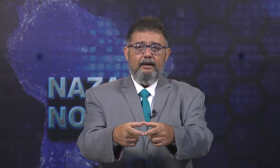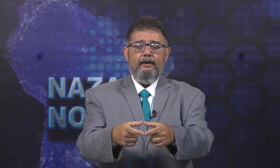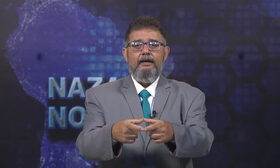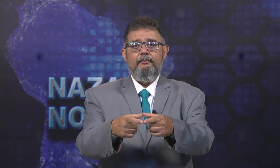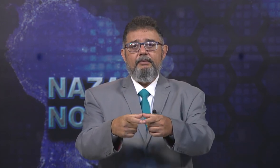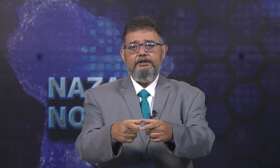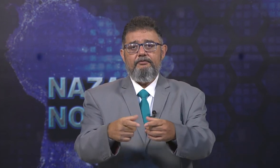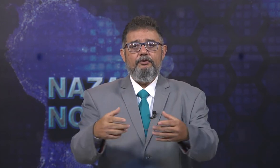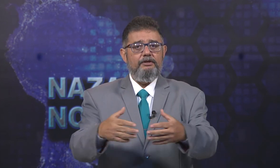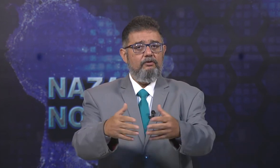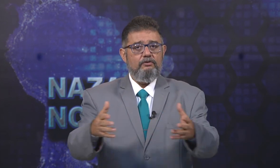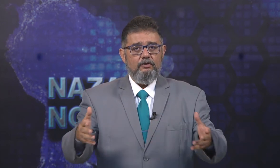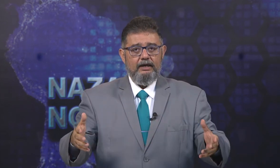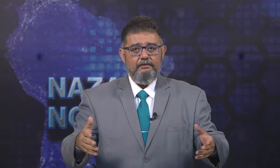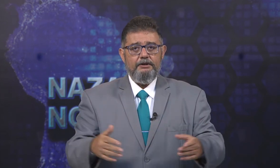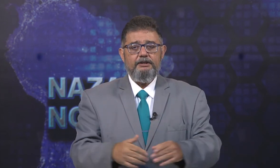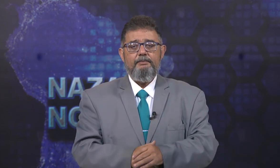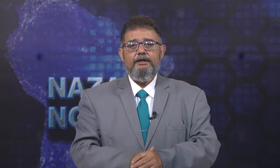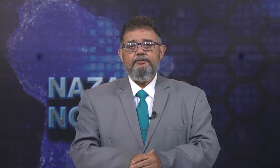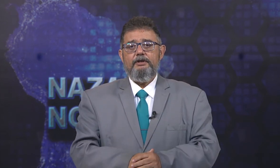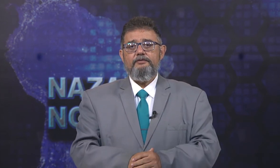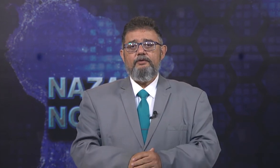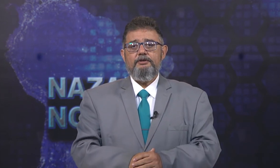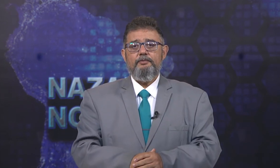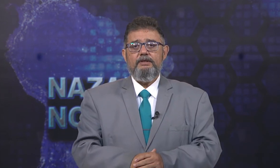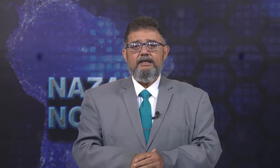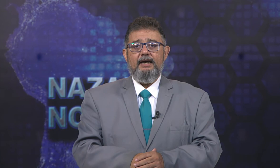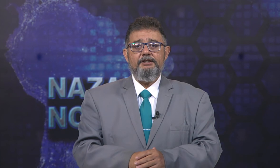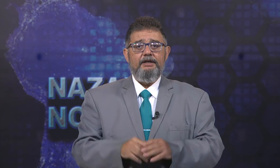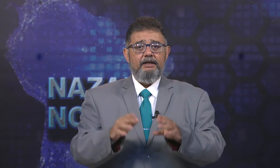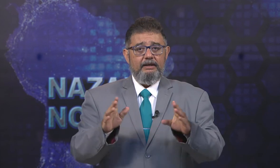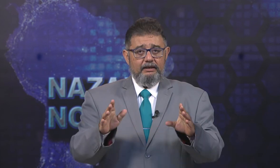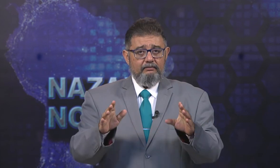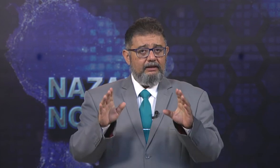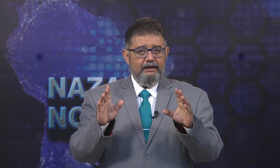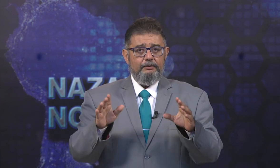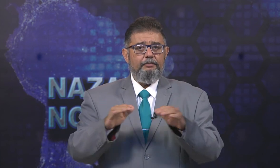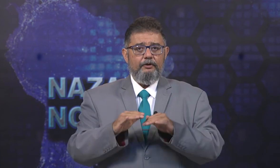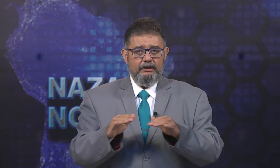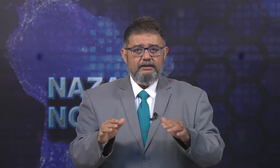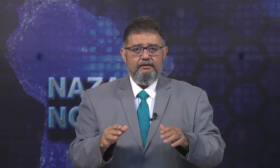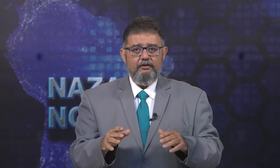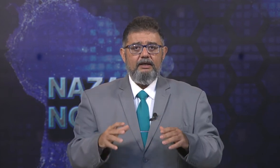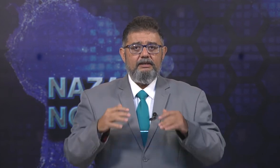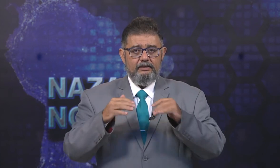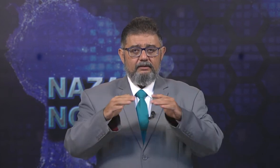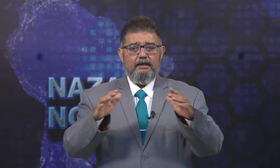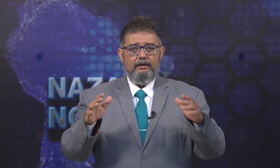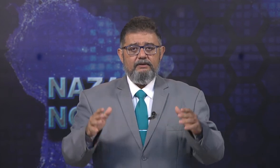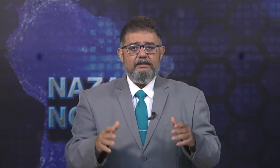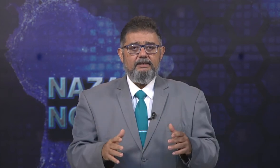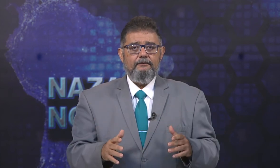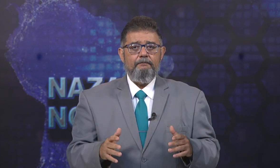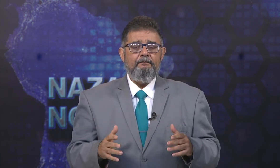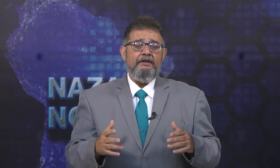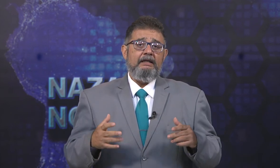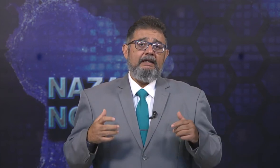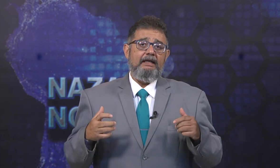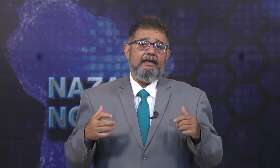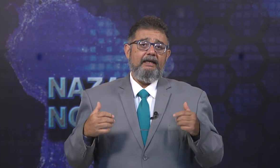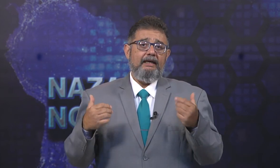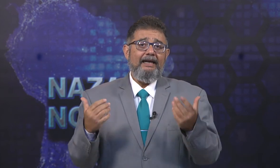Miramar, mas que foi solucionado imediatamente pelas forças policiais e, um detalhe muito importante, sem violência, na negociação.